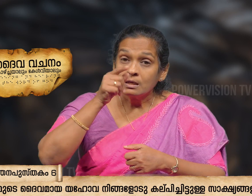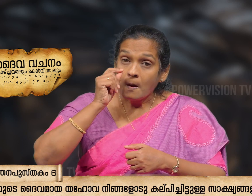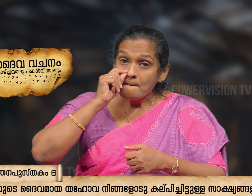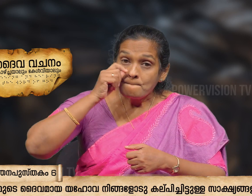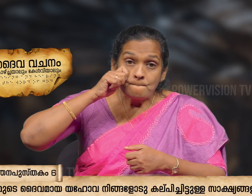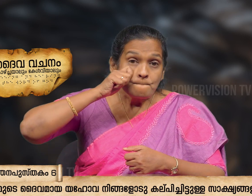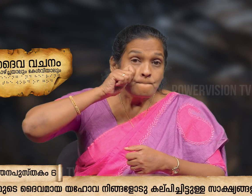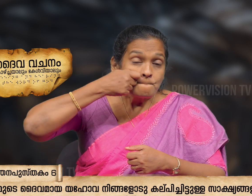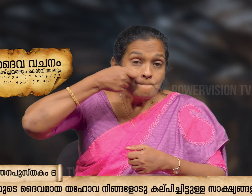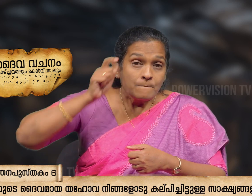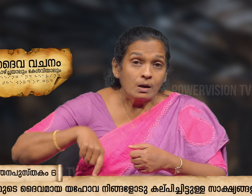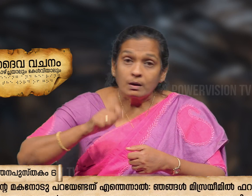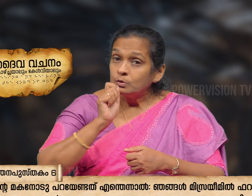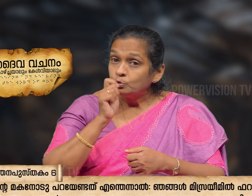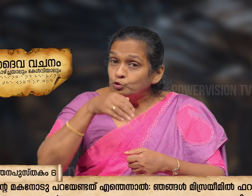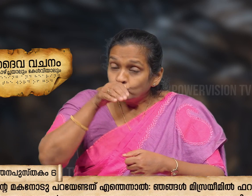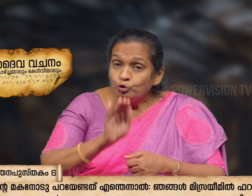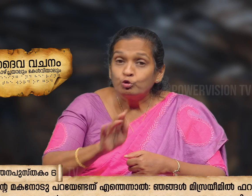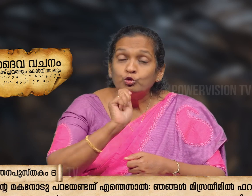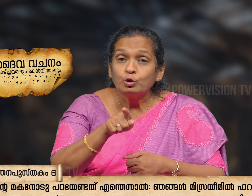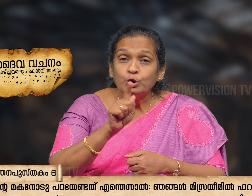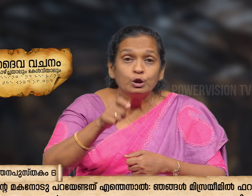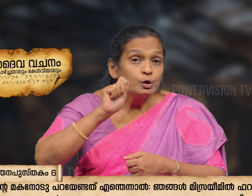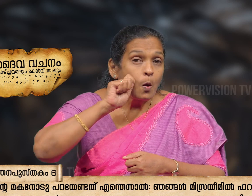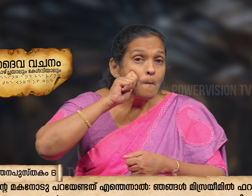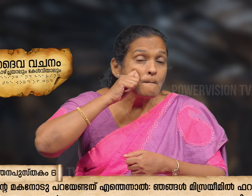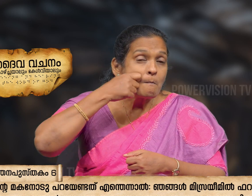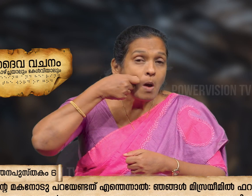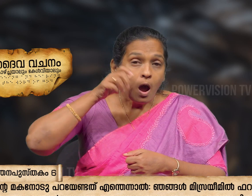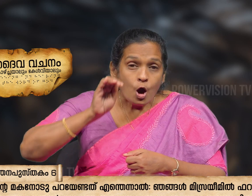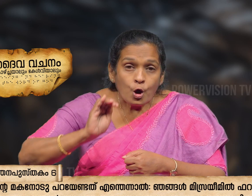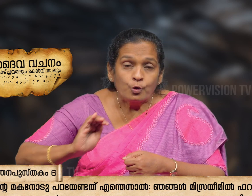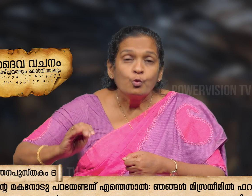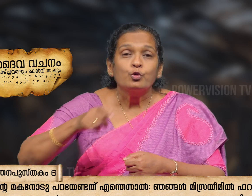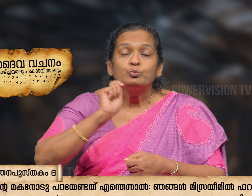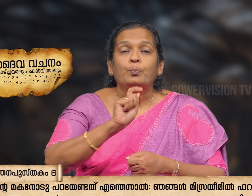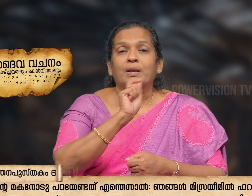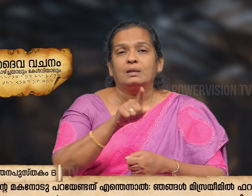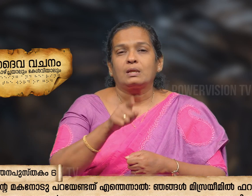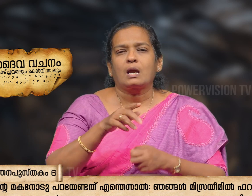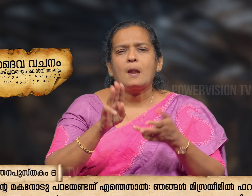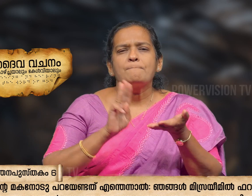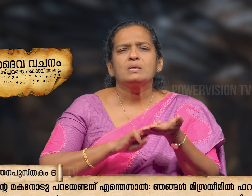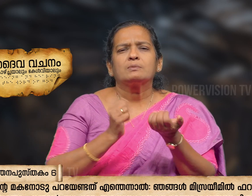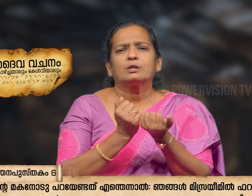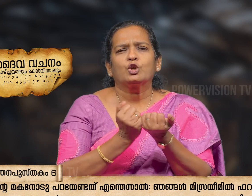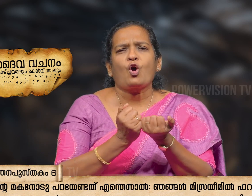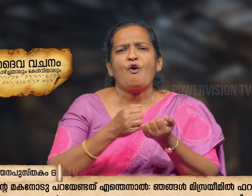നിന്നോട് ചോദിക്കുമ്പോൾ നീ നിന്റെ മകനോട് പറയേണ്ടതെന്തെന്നാൽ, ഞങ്ങൾ മിസ്രയീമിൽ ഫറവോന്